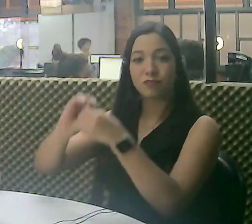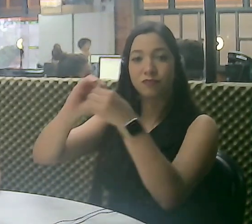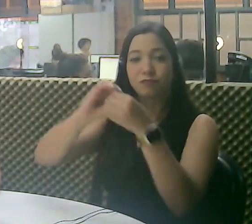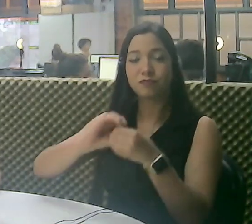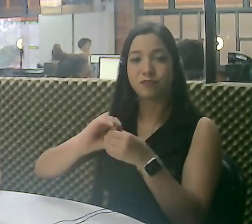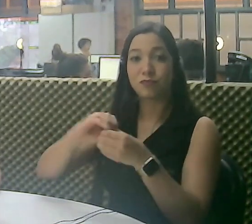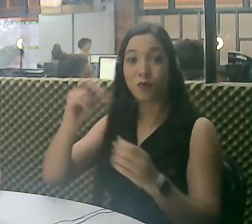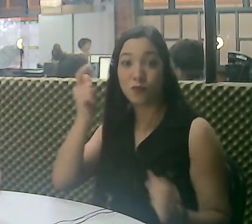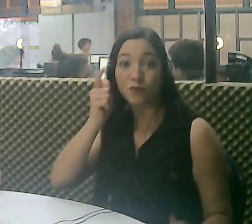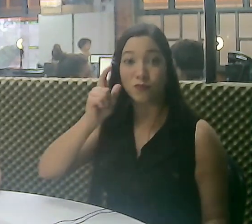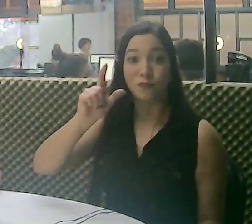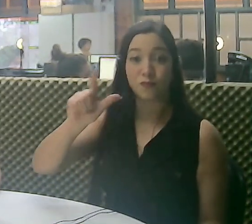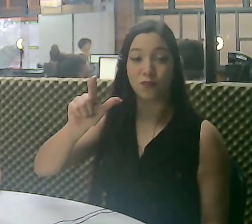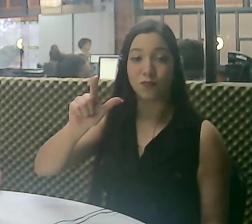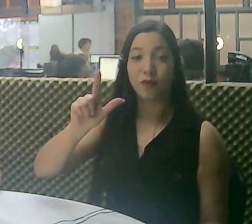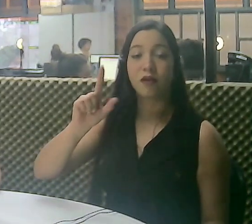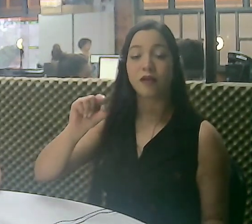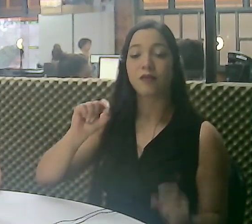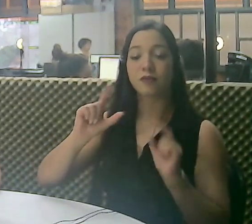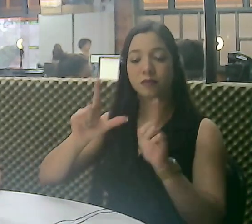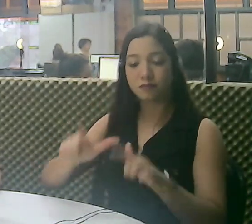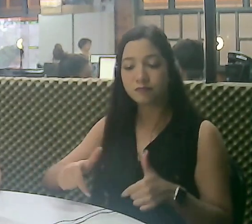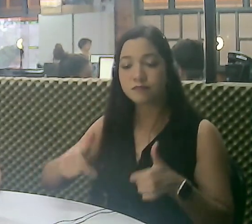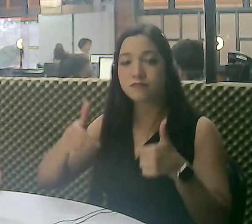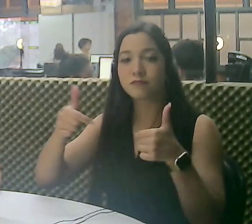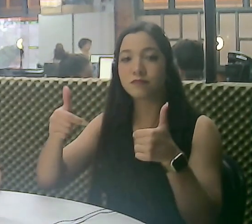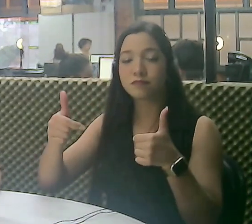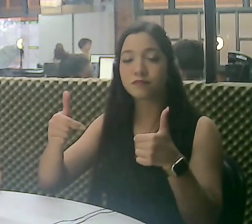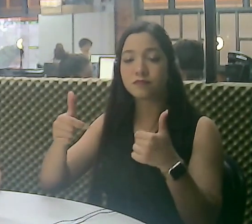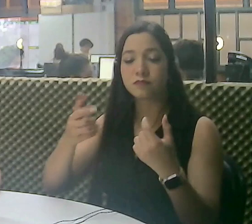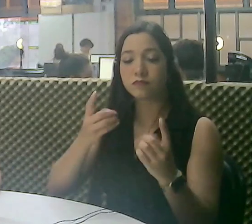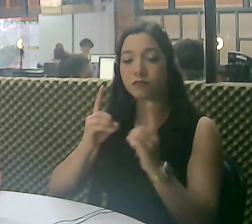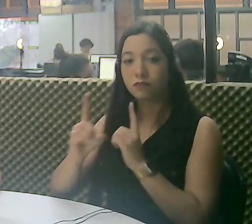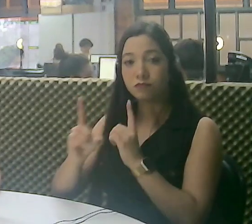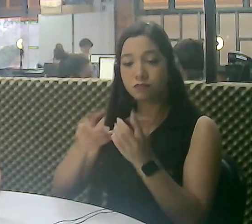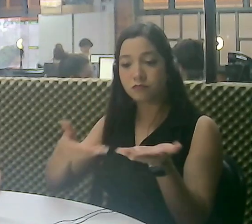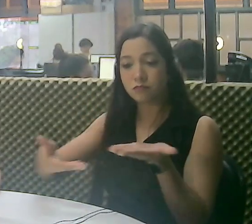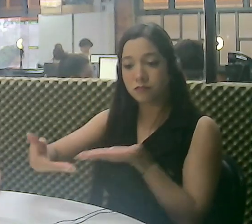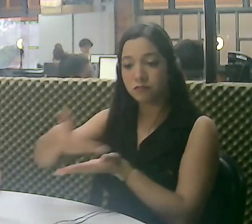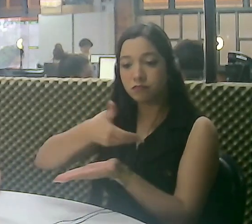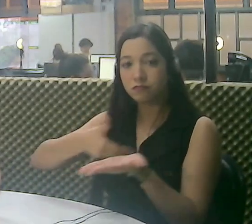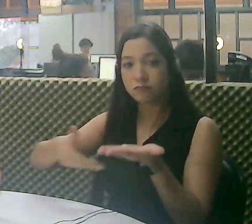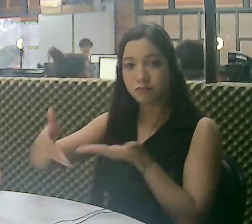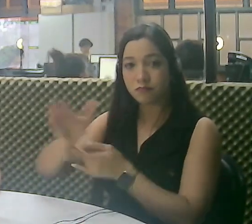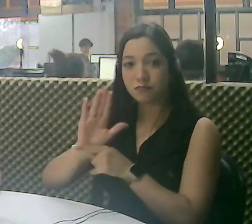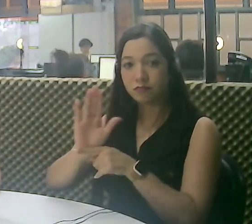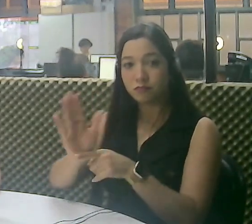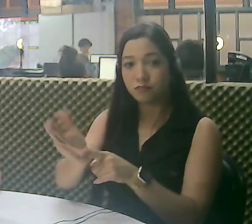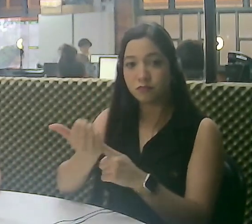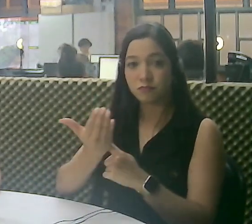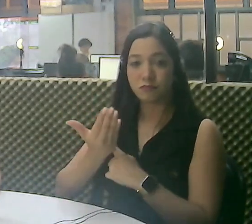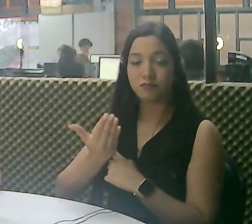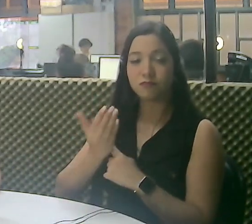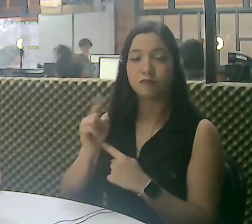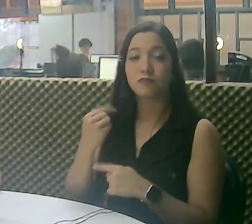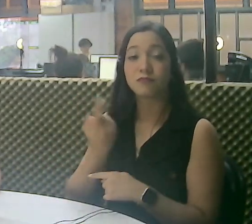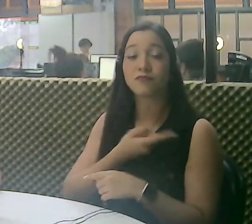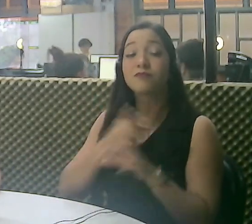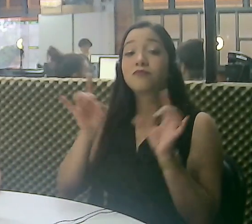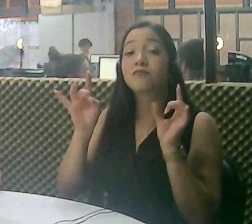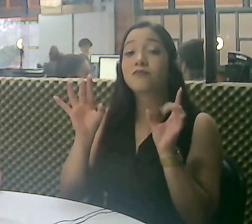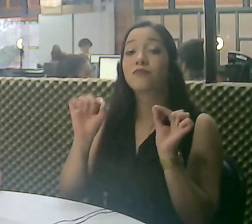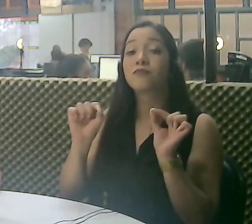Nosso sucesso é a execução baseada no diálogo e na cooperação mútua. Nosso diferencial são